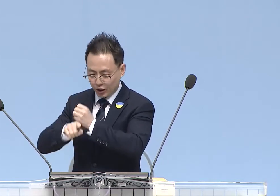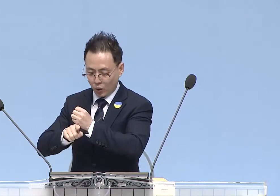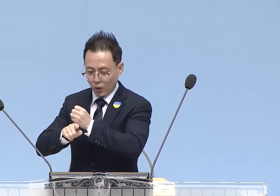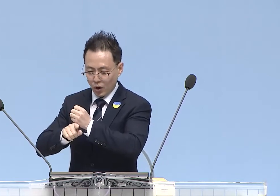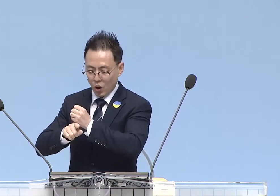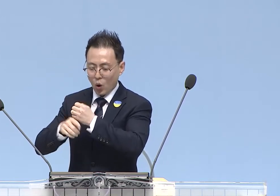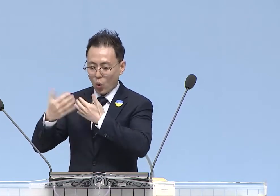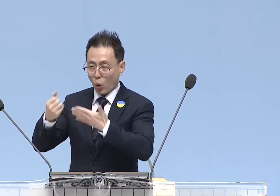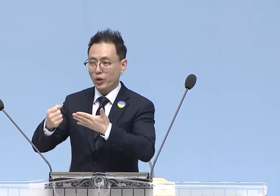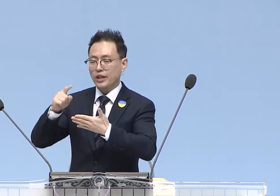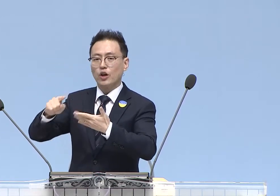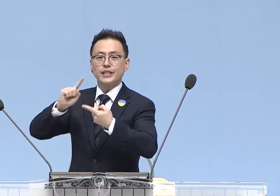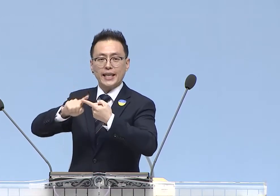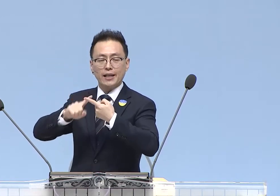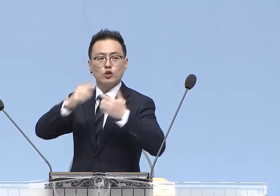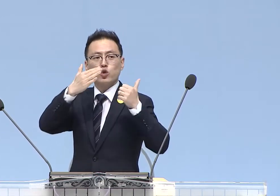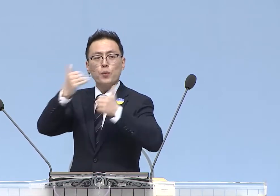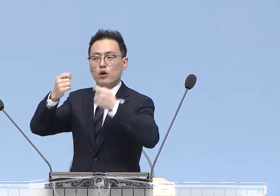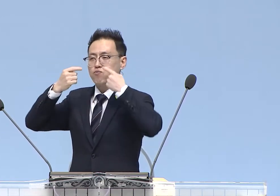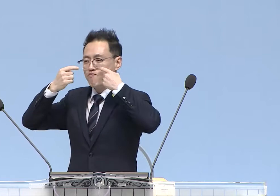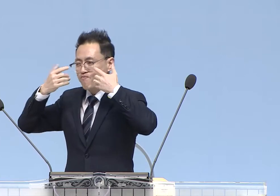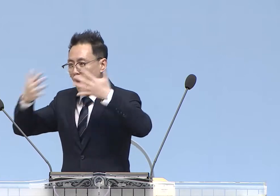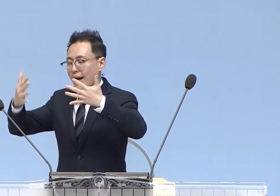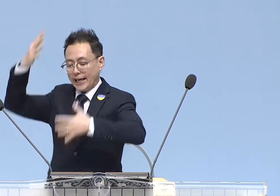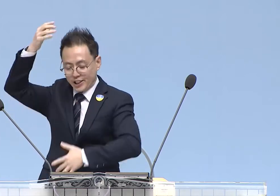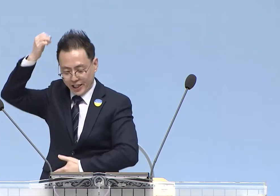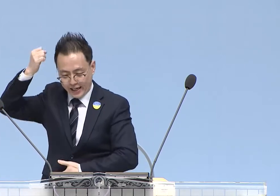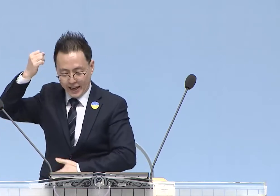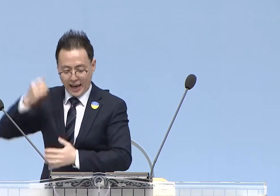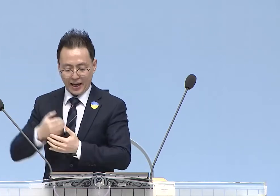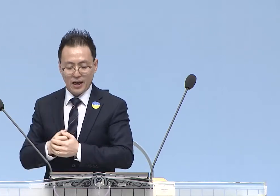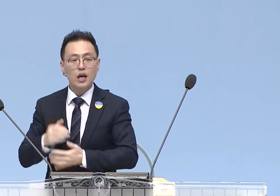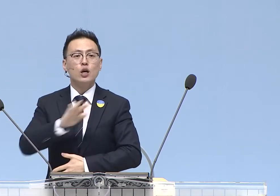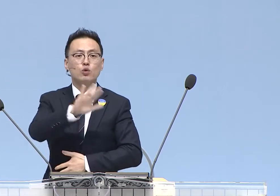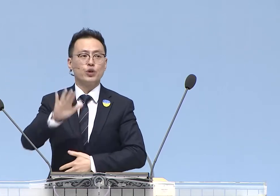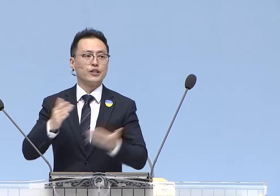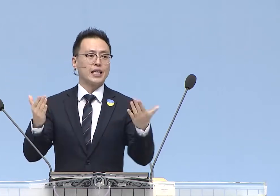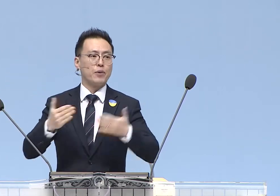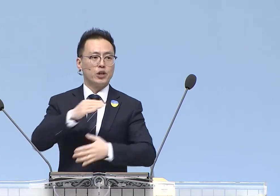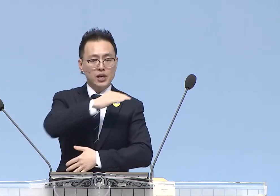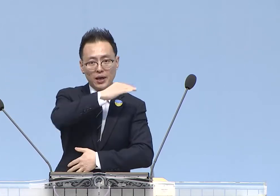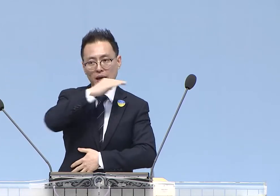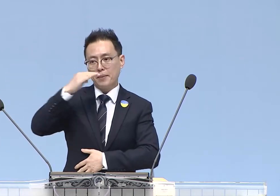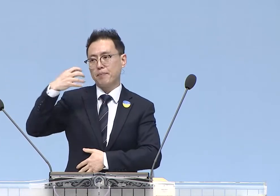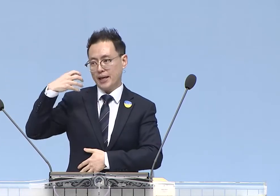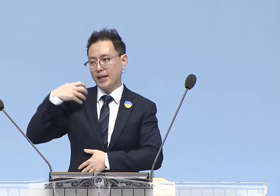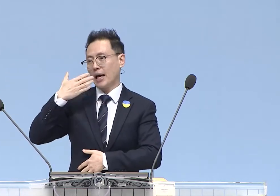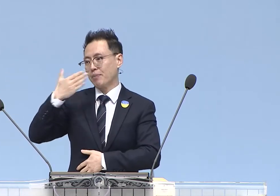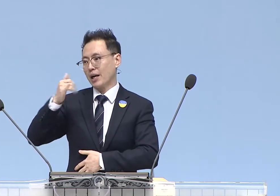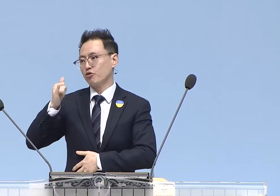뜻이고, 곧 그것에 대한 소명을 분명하게 인식할 때 우리는 사명을 바르게 감당할 수